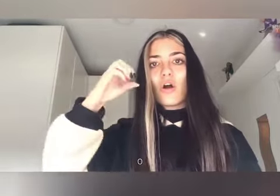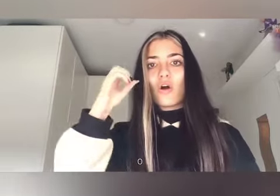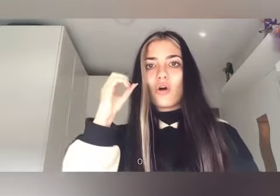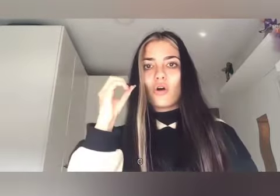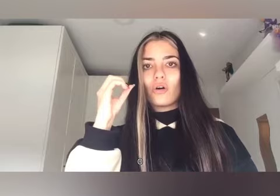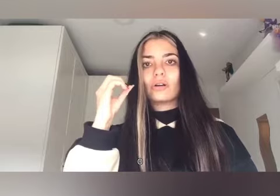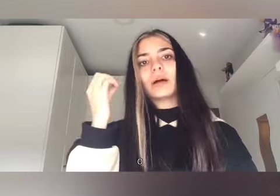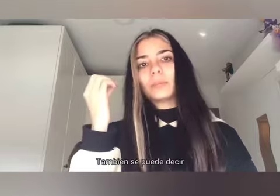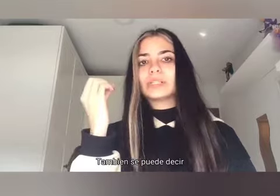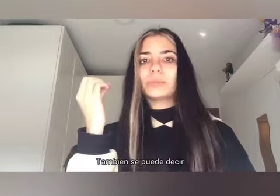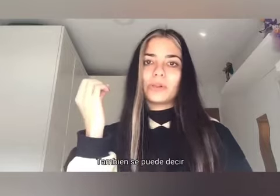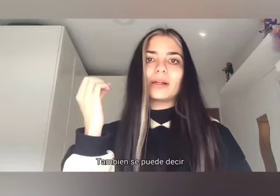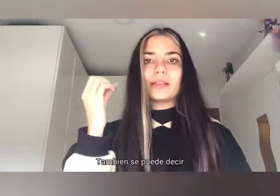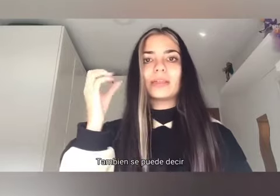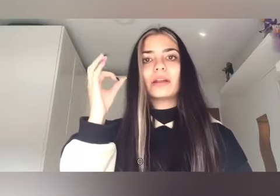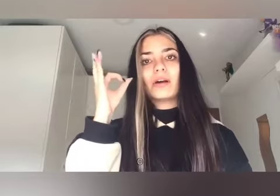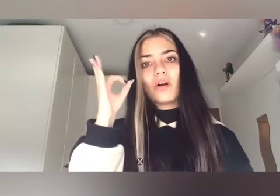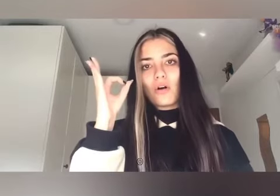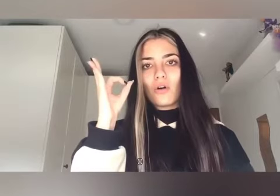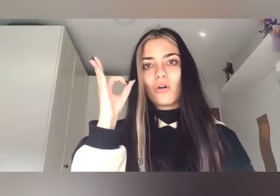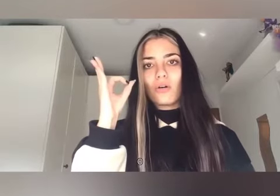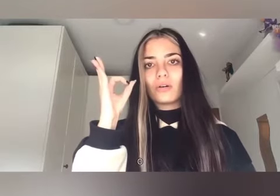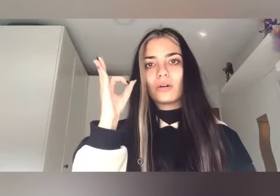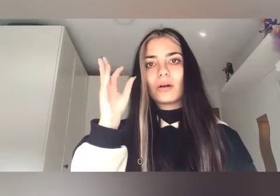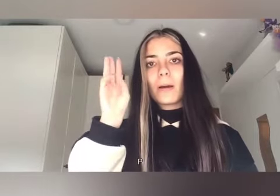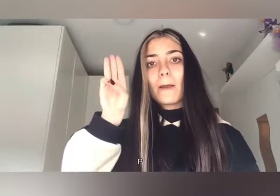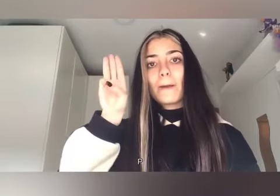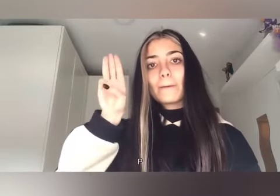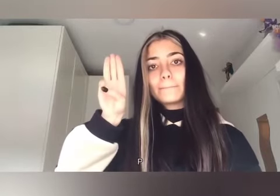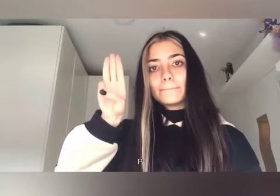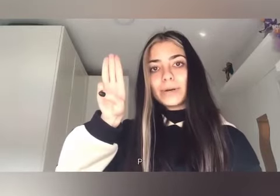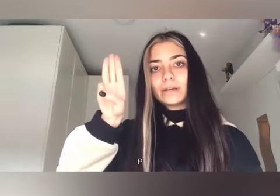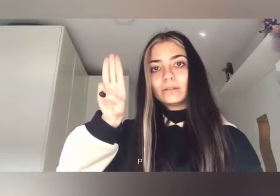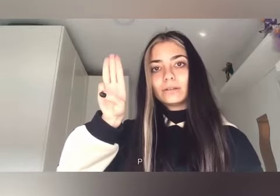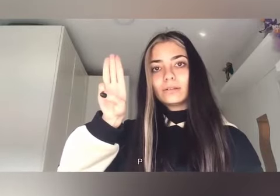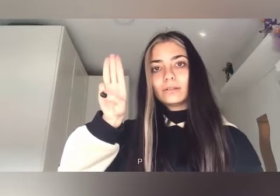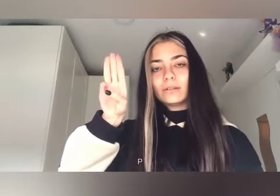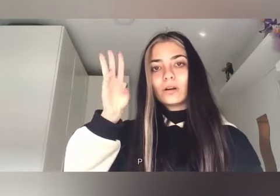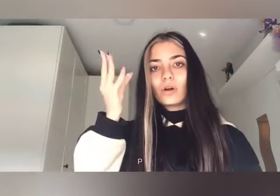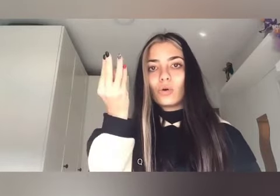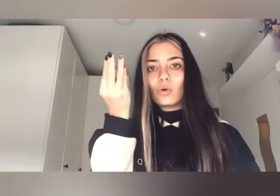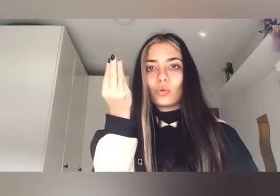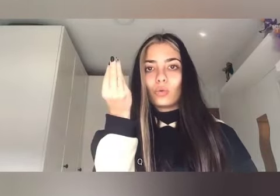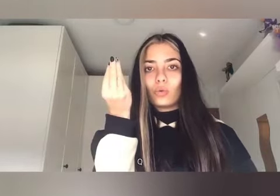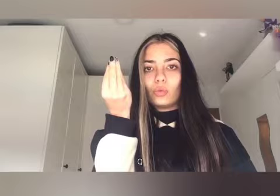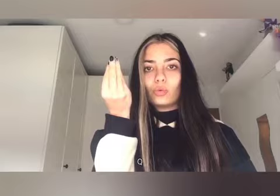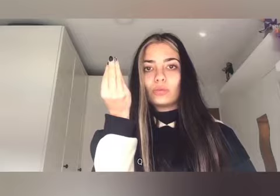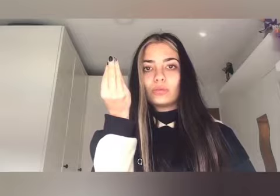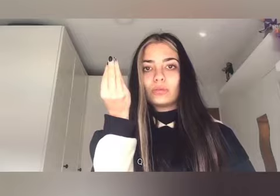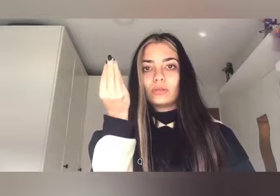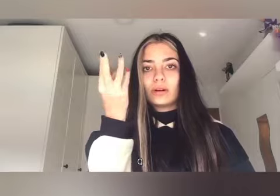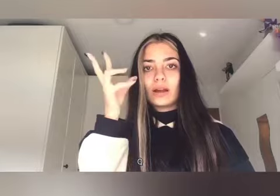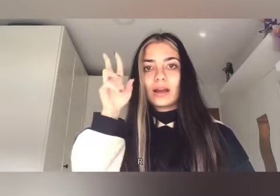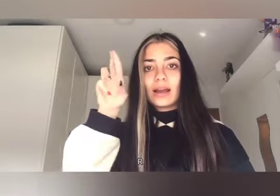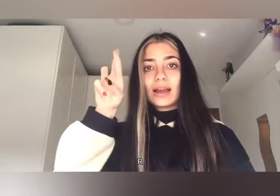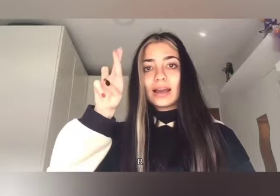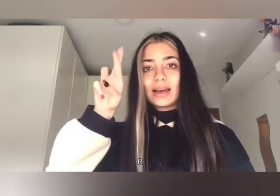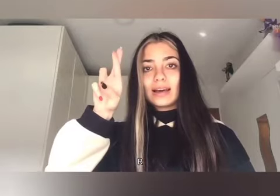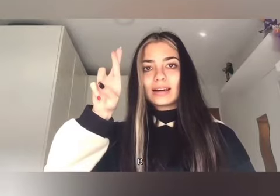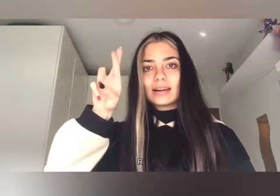O, también se podía decir, O, P, Q, R,